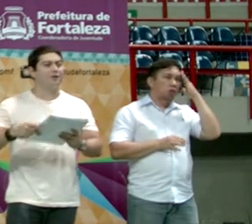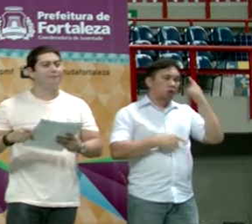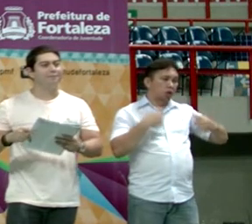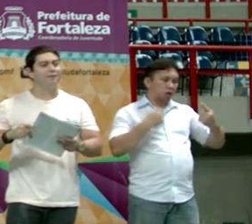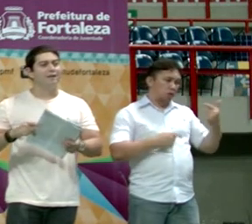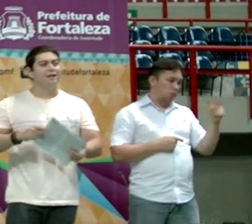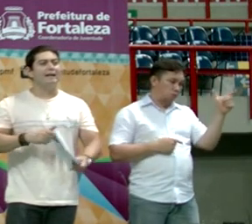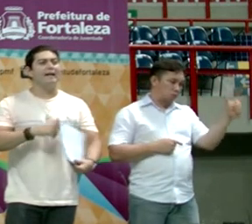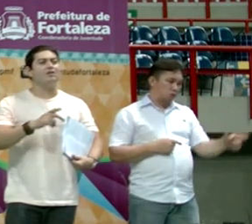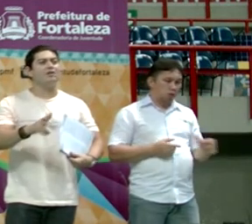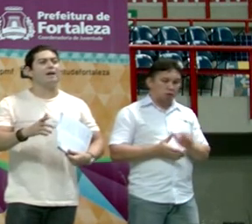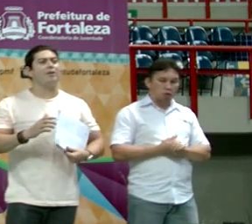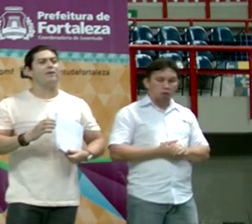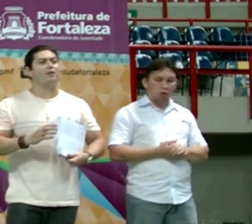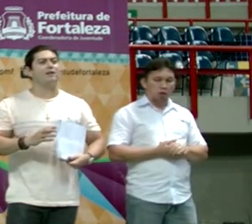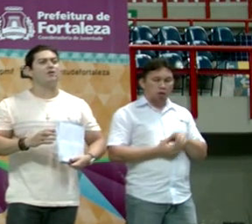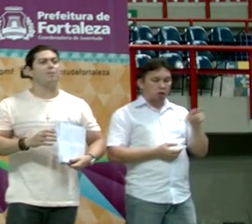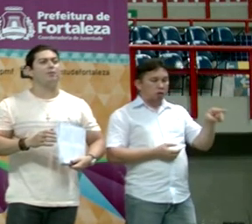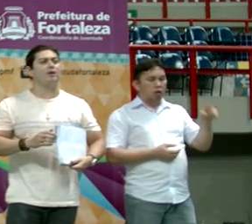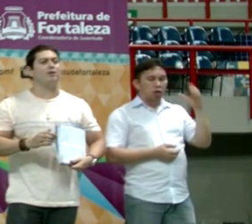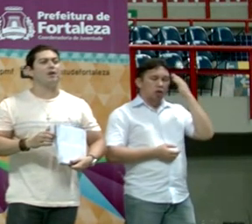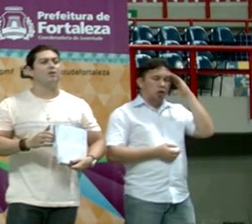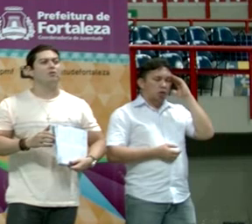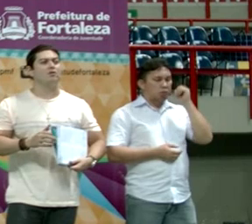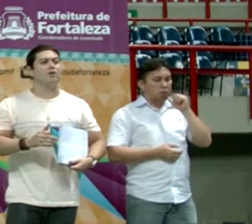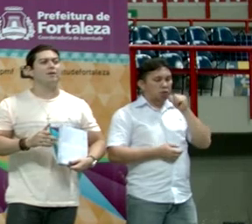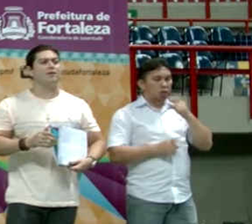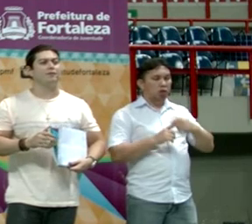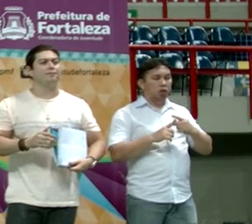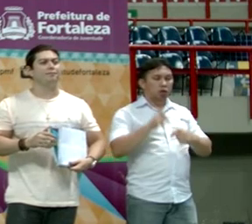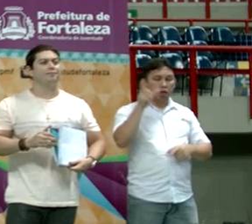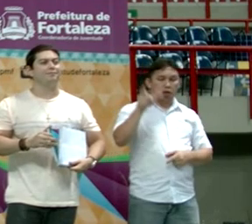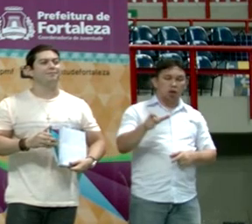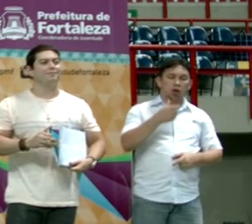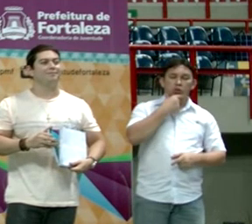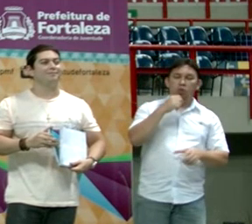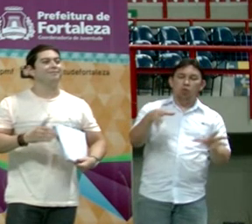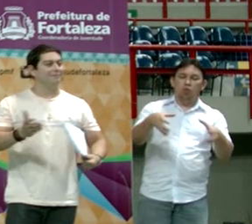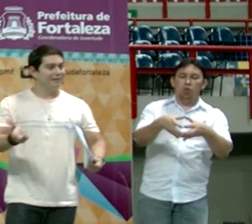sobre política. Quem disse que a mulher não entende sobre política? Os homens.